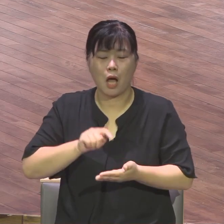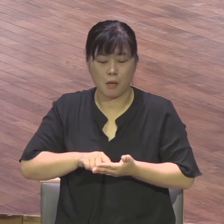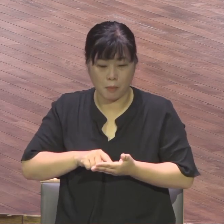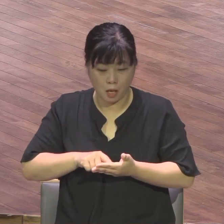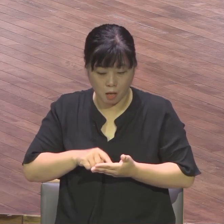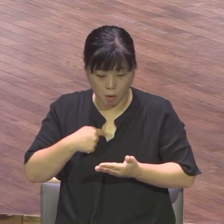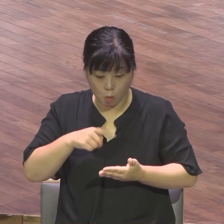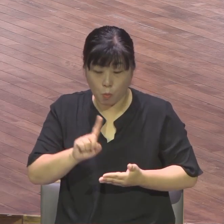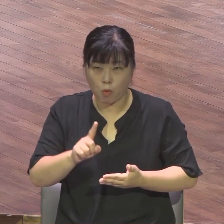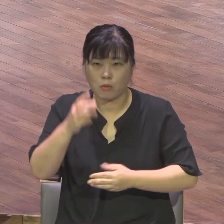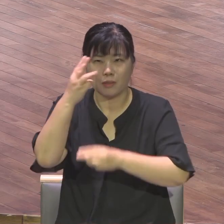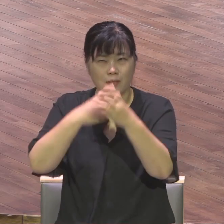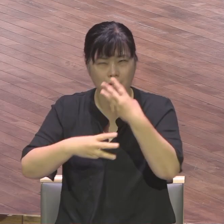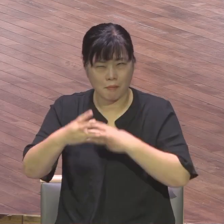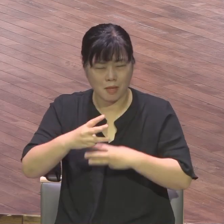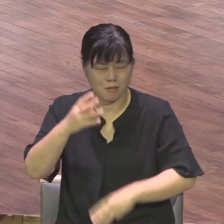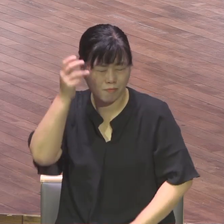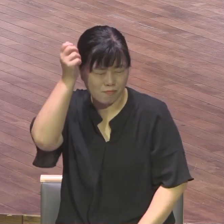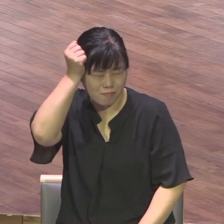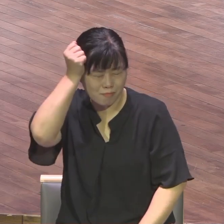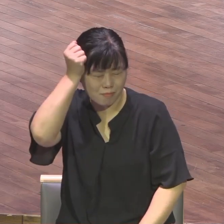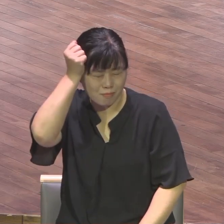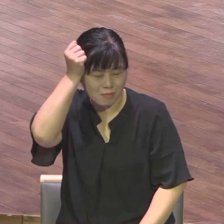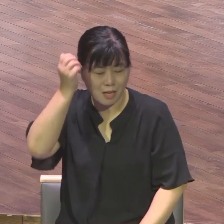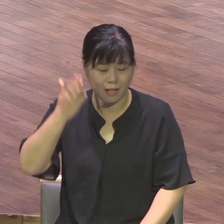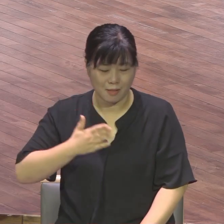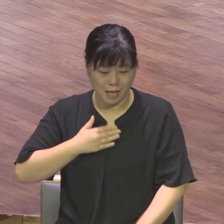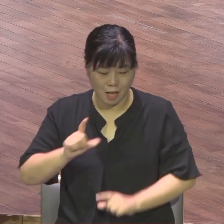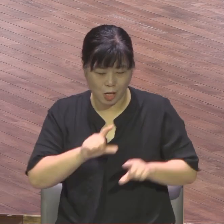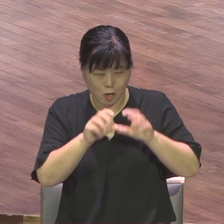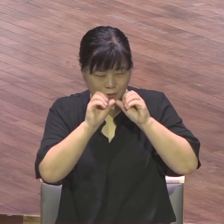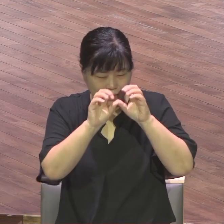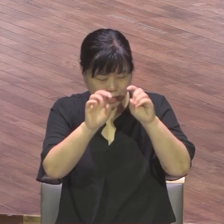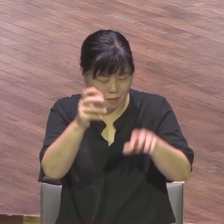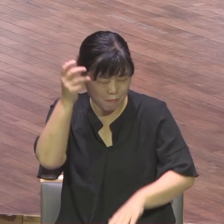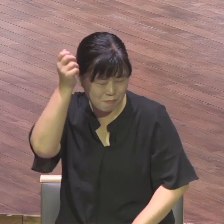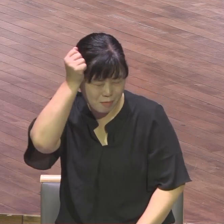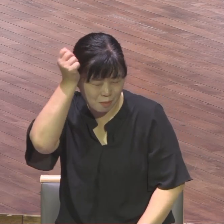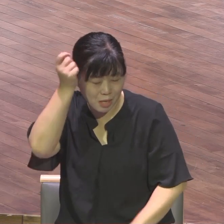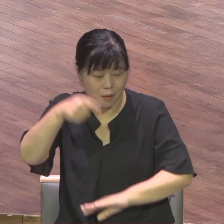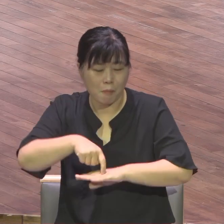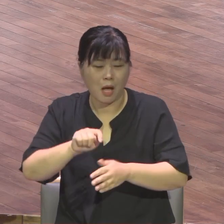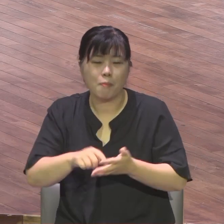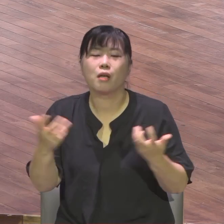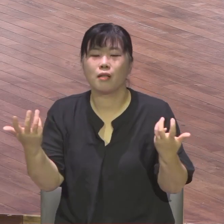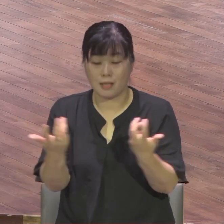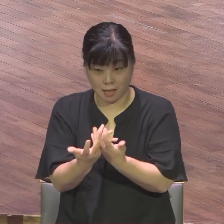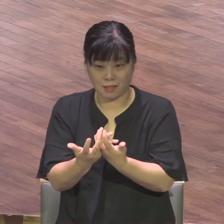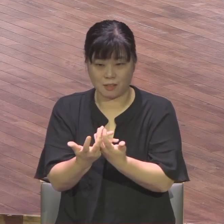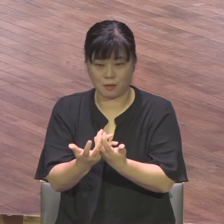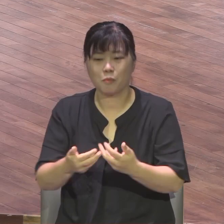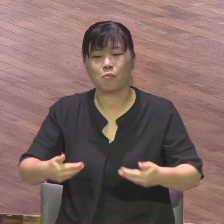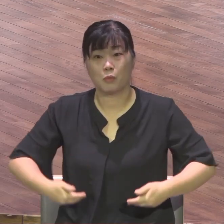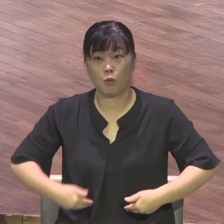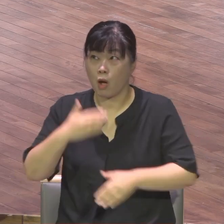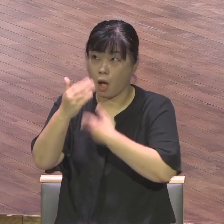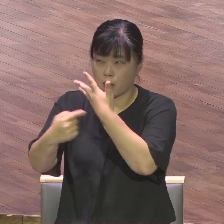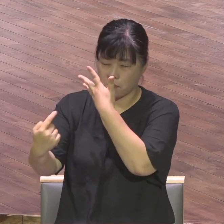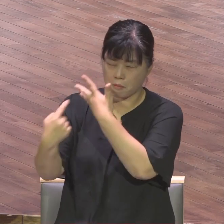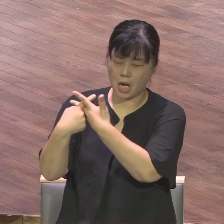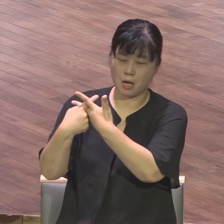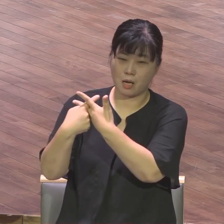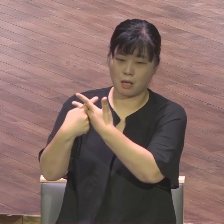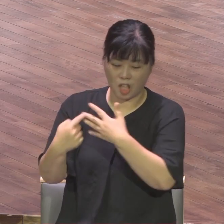내 안에 현장이, 내 안에 뭐가 있느냐. 하나님은 뭐 보신다고요? 내 안 보세요. 내 안.